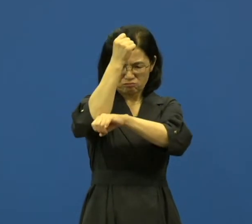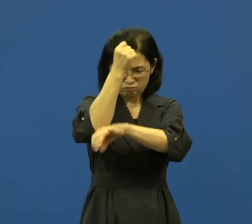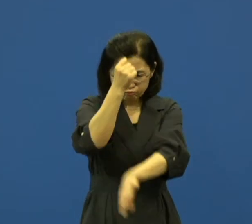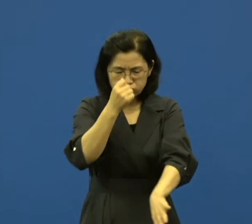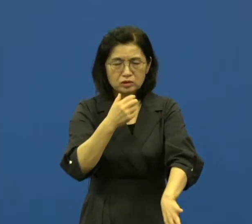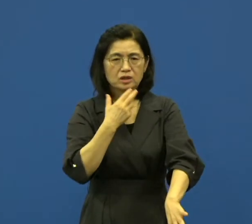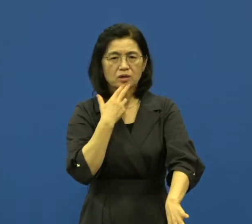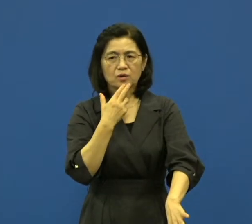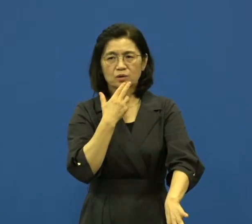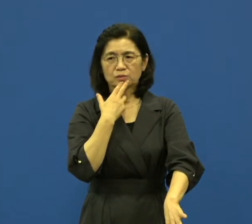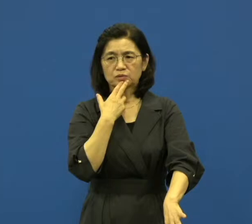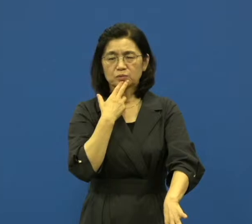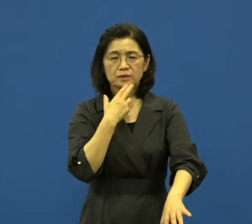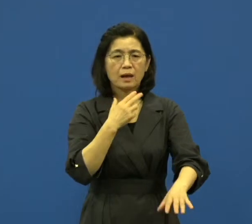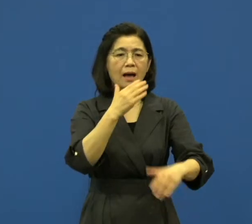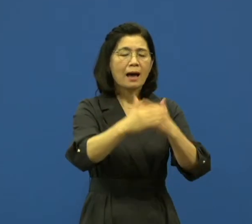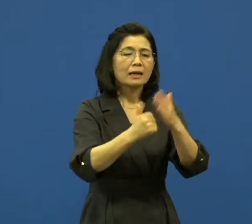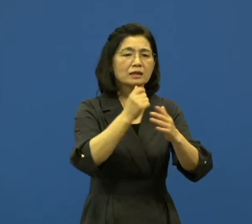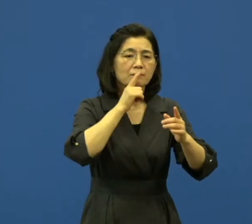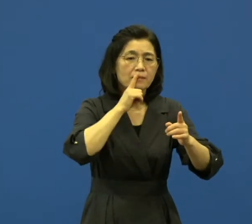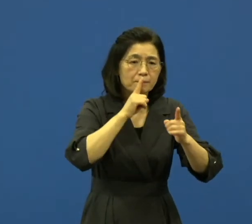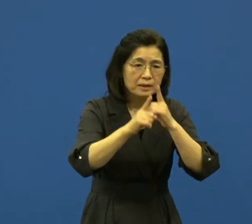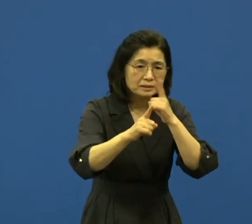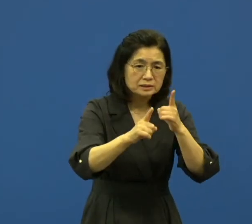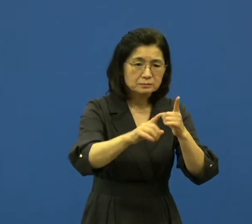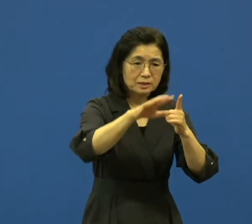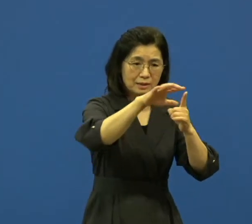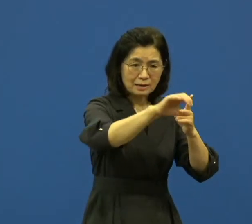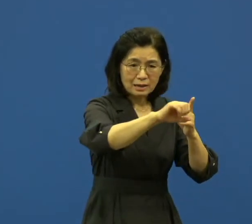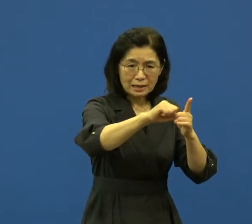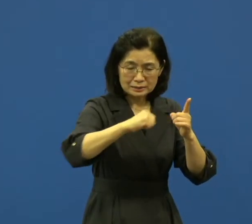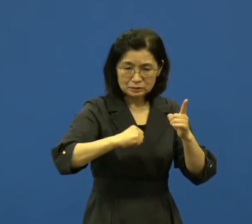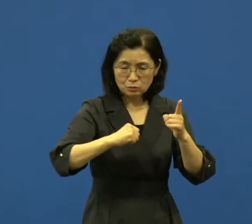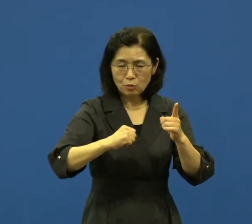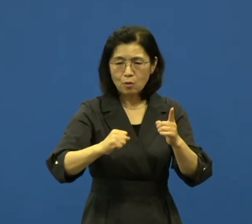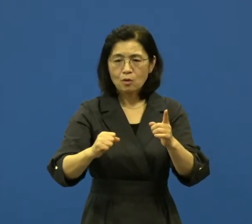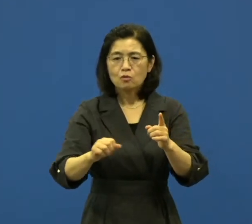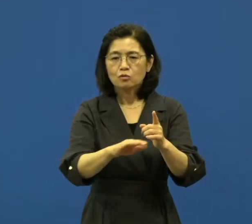믿음을 현실에 적용하여 보고 일어난 경험들이 쌓여야 하는데,